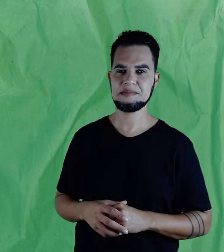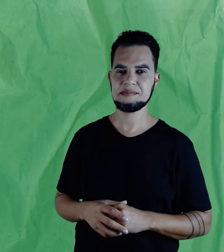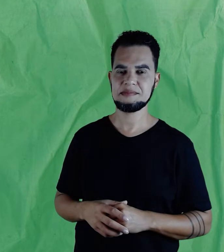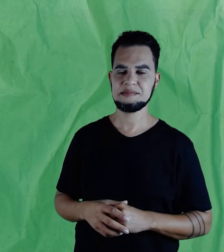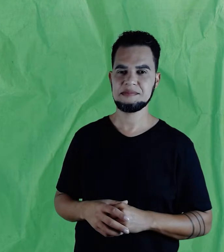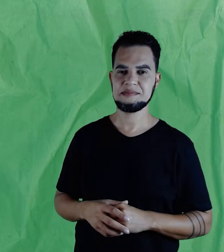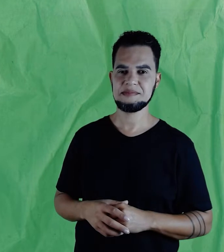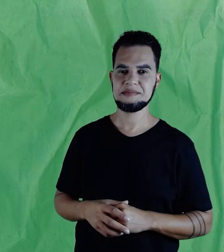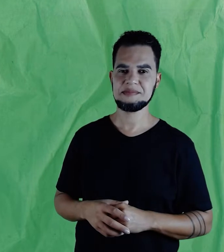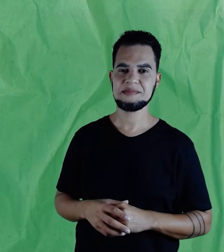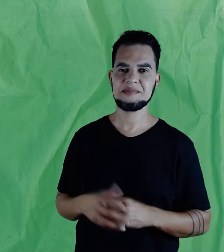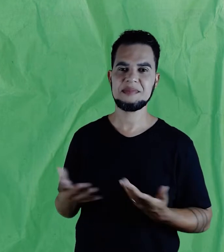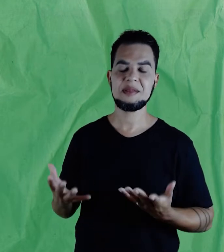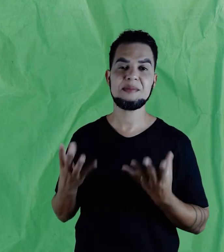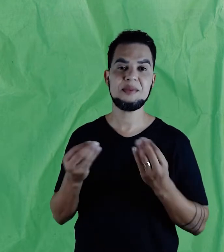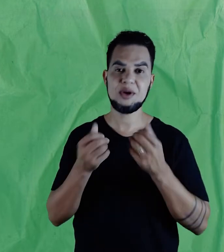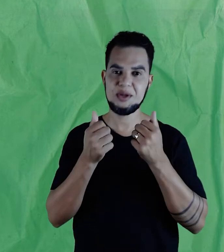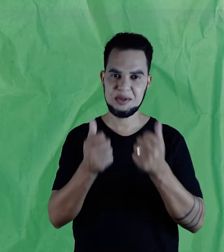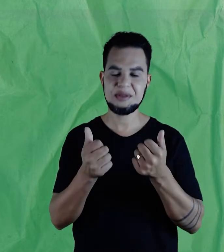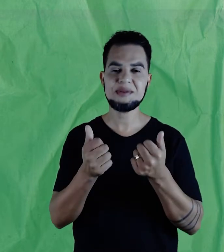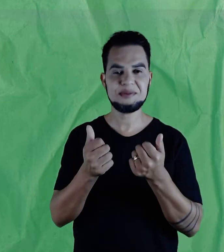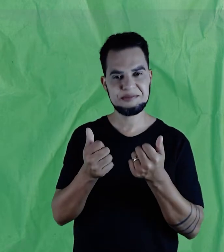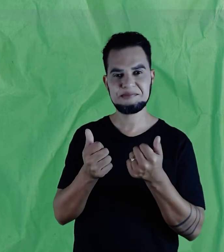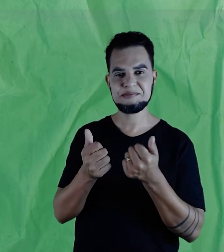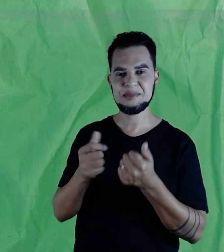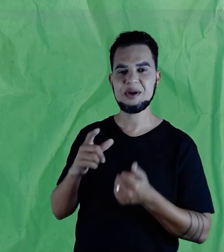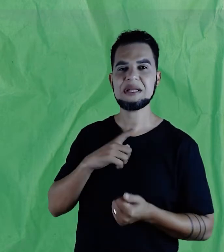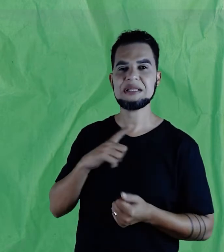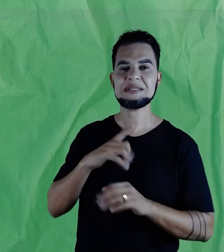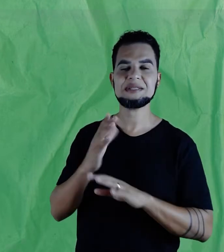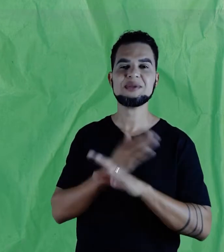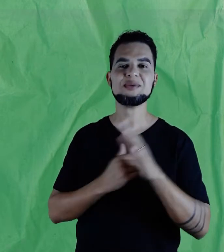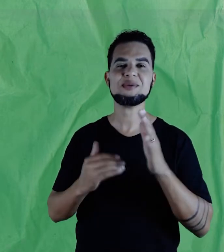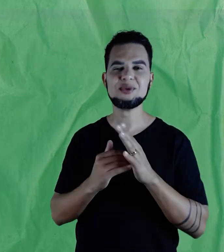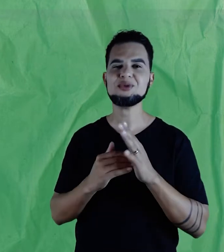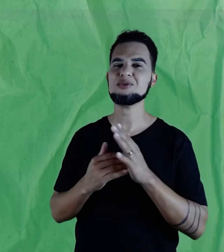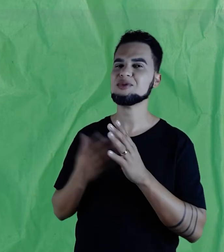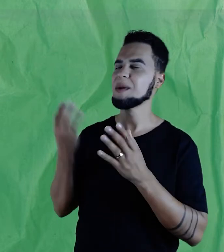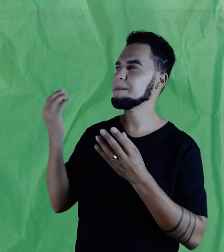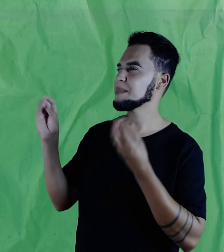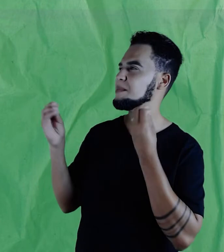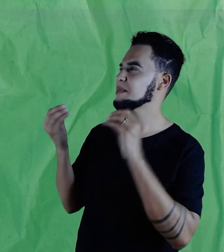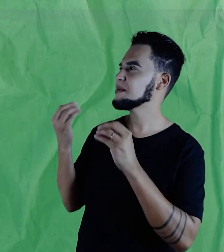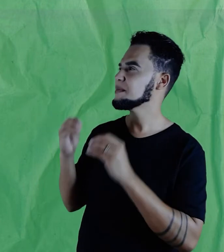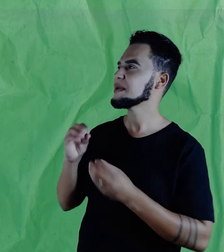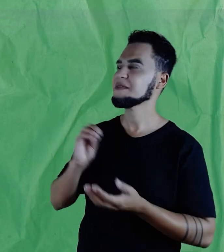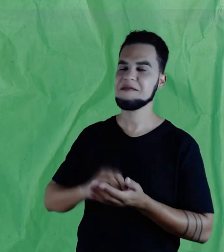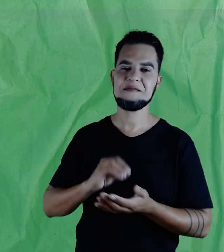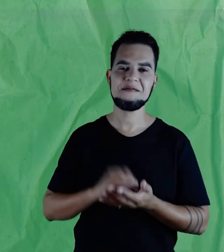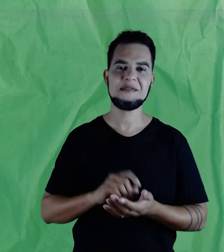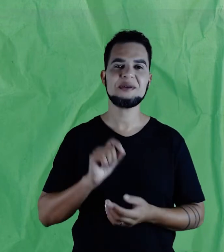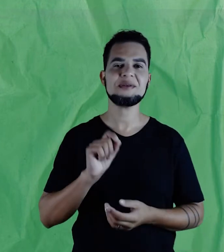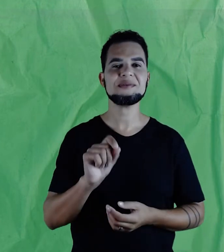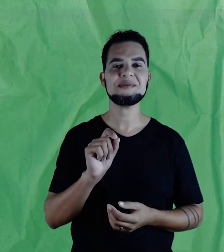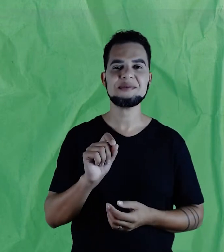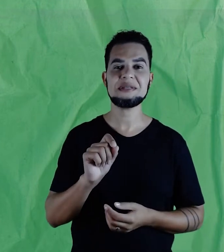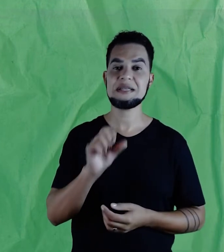Muito bom, já temos aqui tudo importado, falta o style